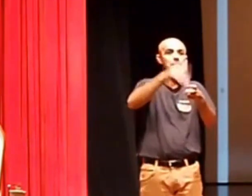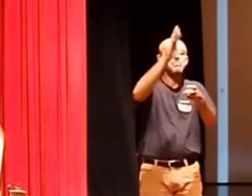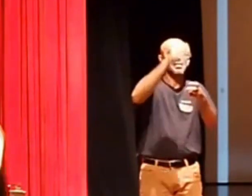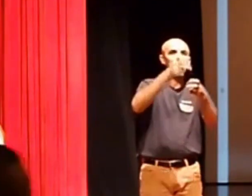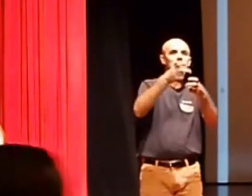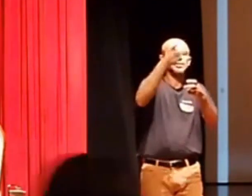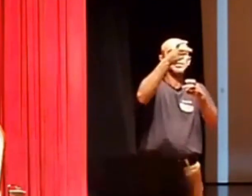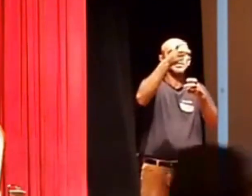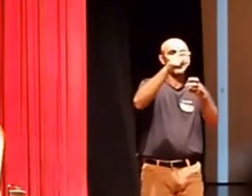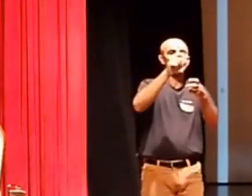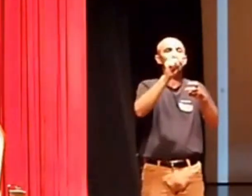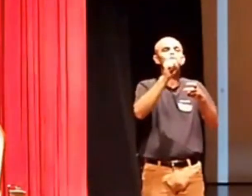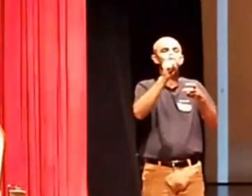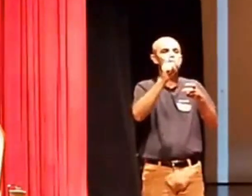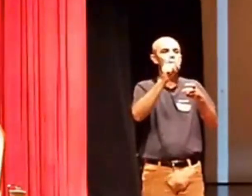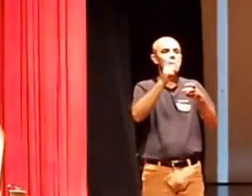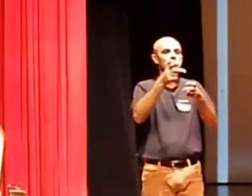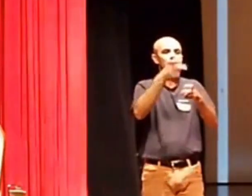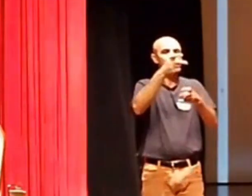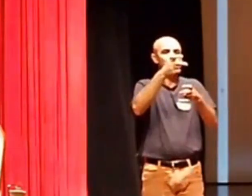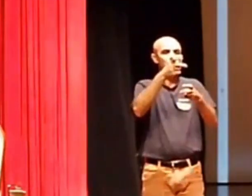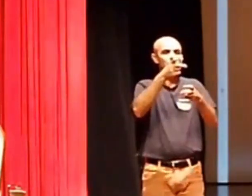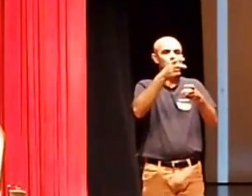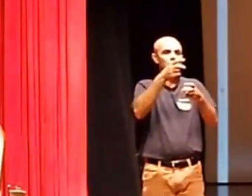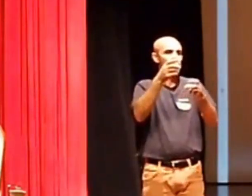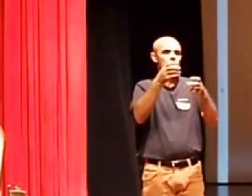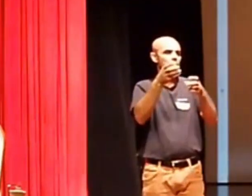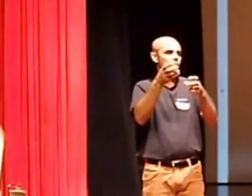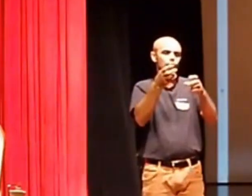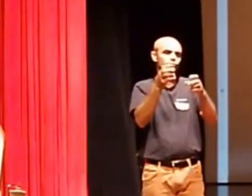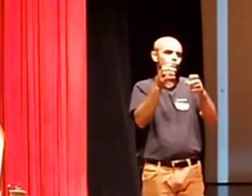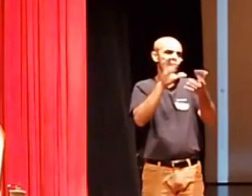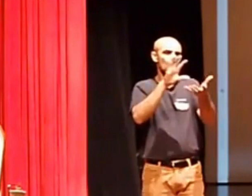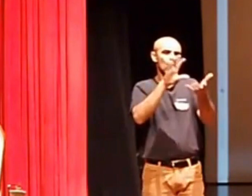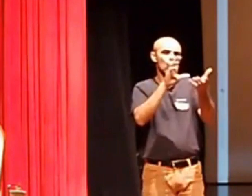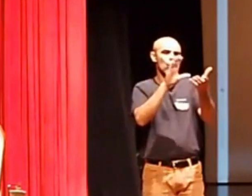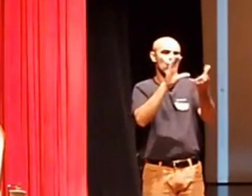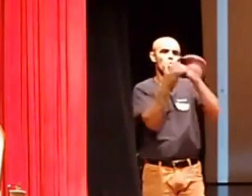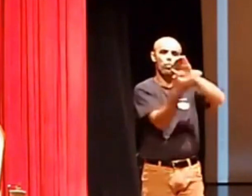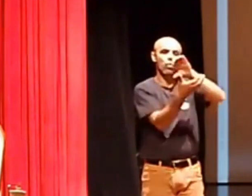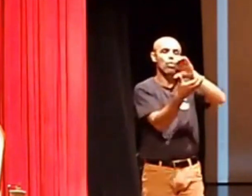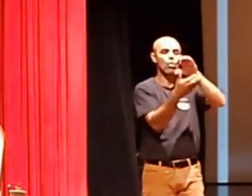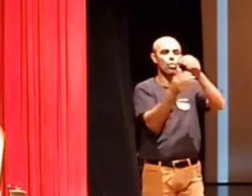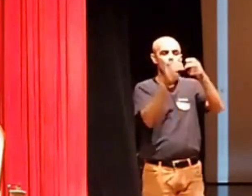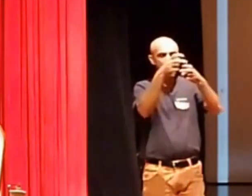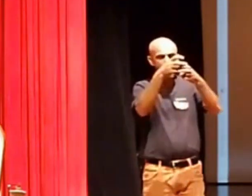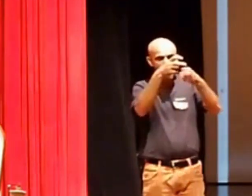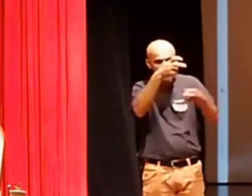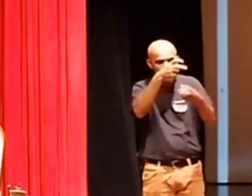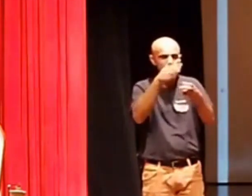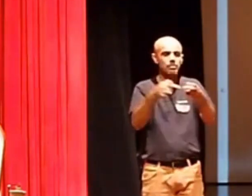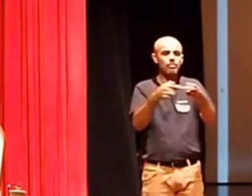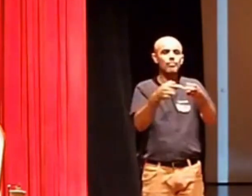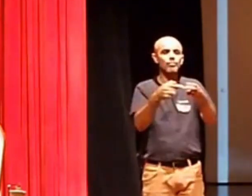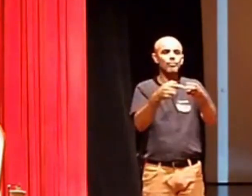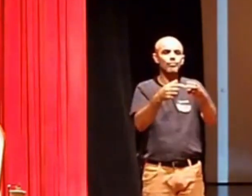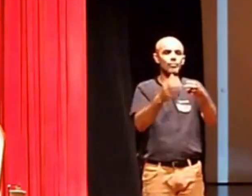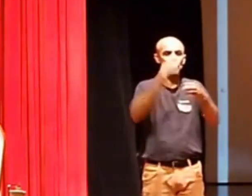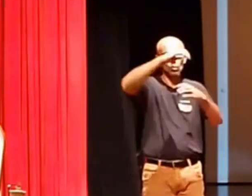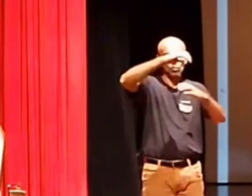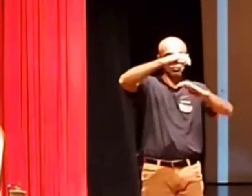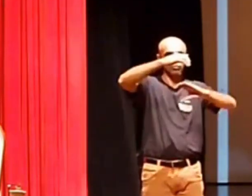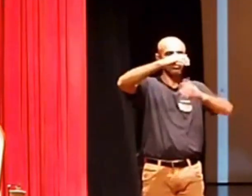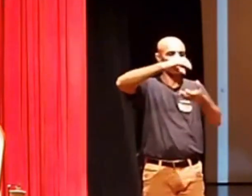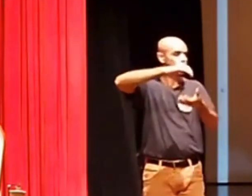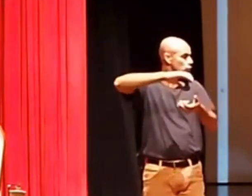gente considera o lado convexo, e a parte mais baixa, a gente considera o lado côncavo, que seria mais